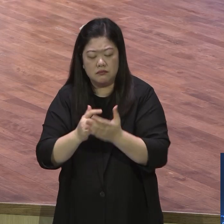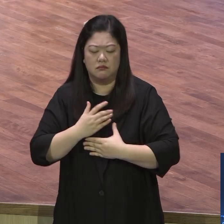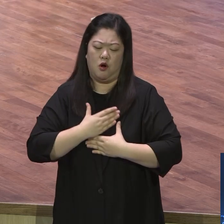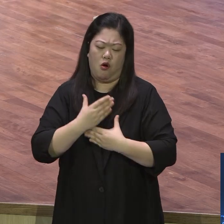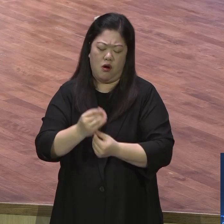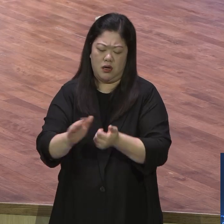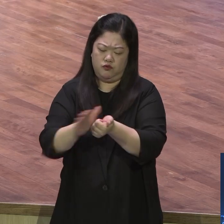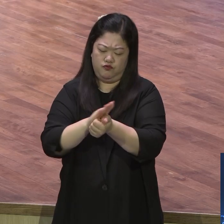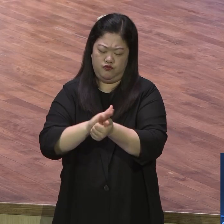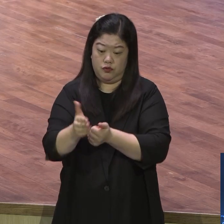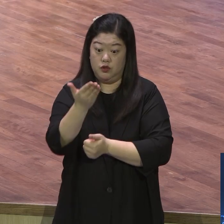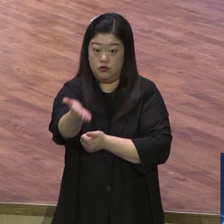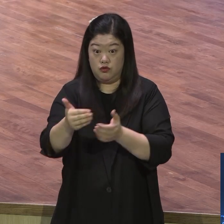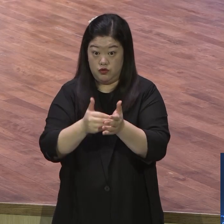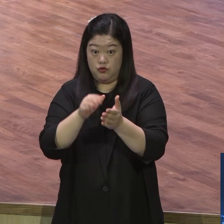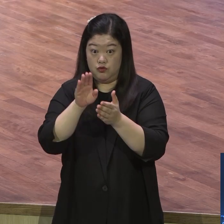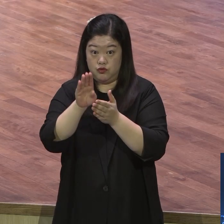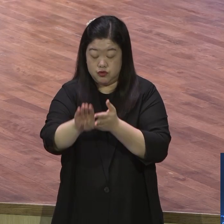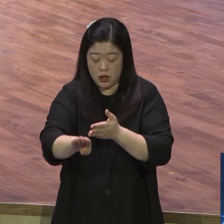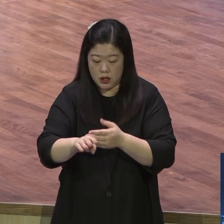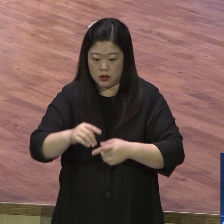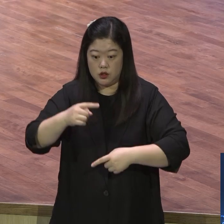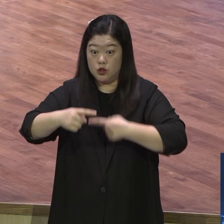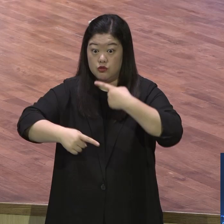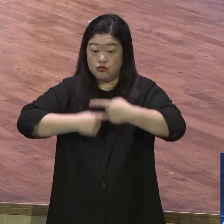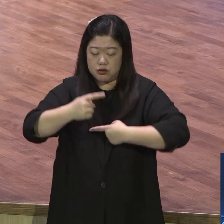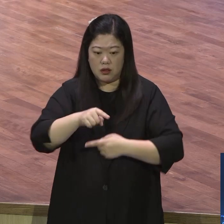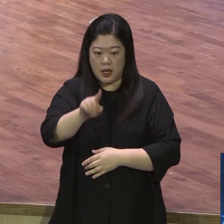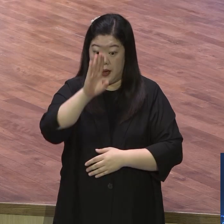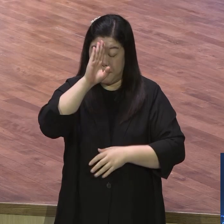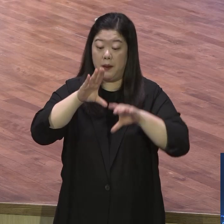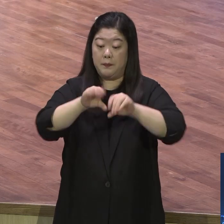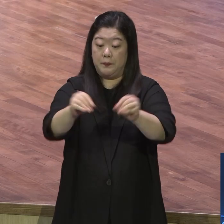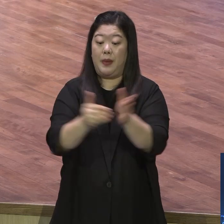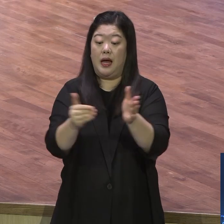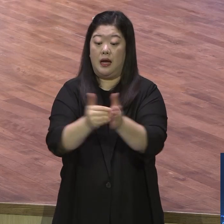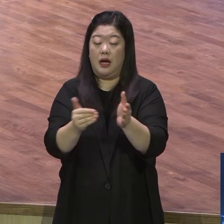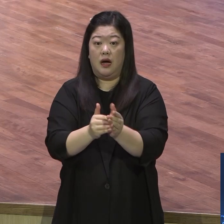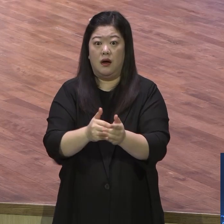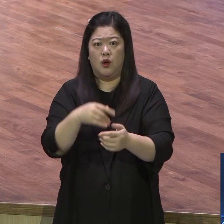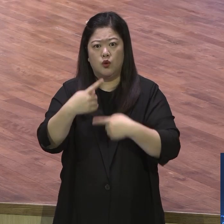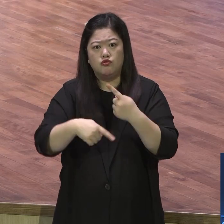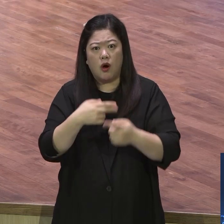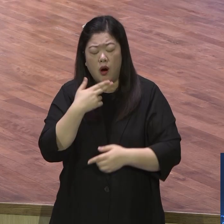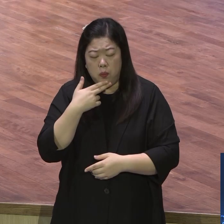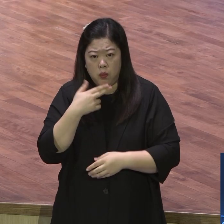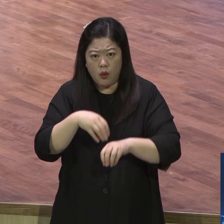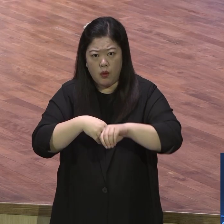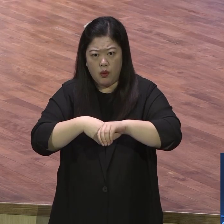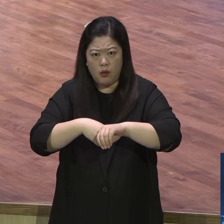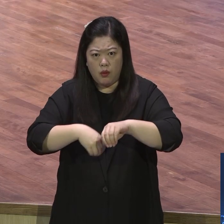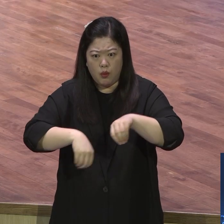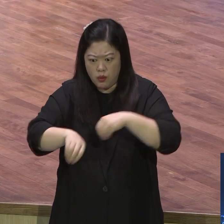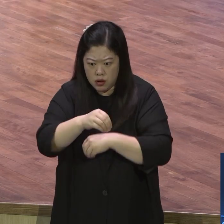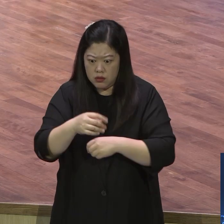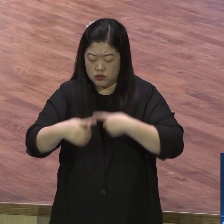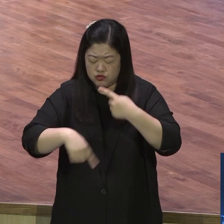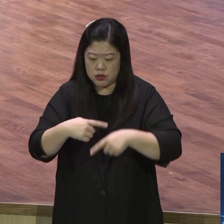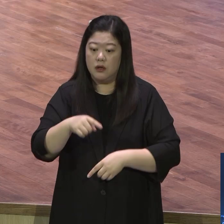병이 났다고 말씀하신 것이 아니라 너 죄의 싸움을 받았느니라 이 말씀을 받았으니 이 말씀을 보면